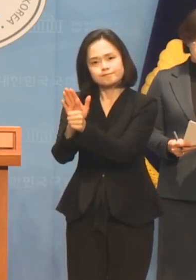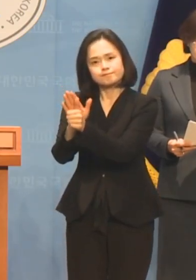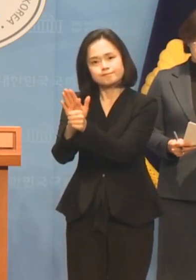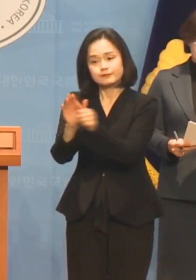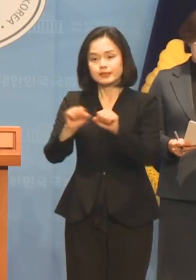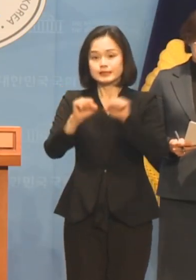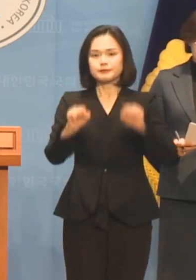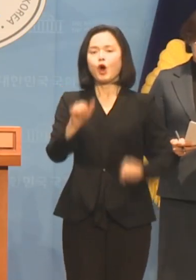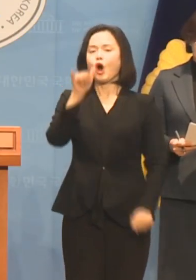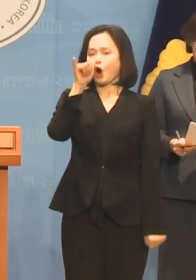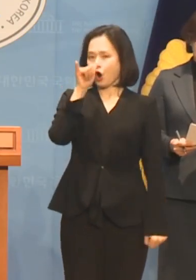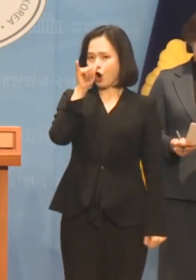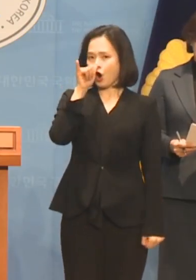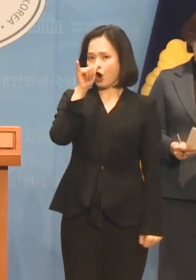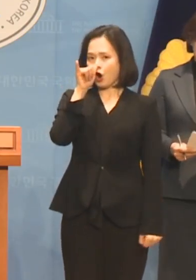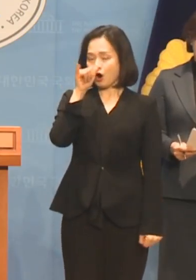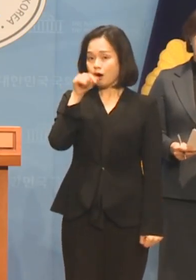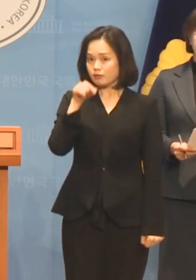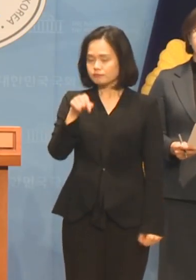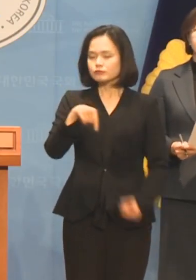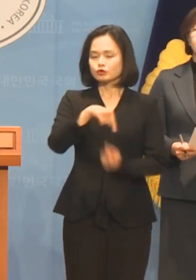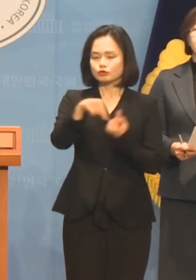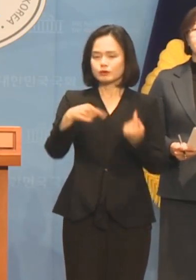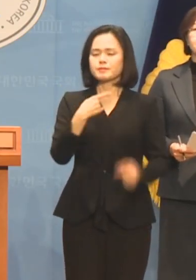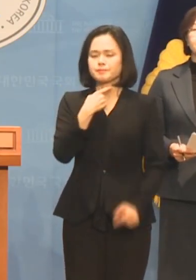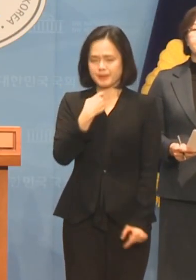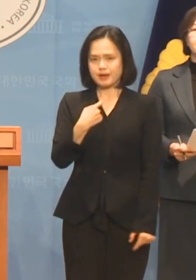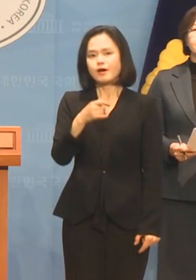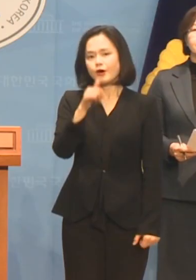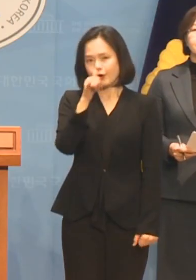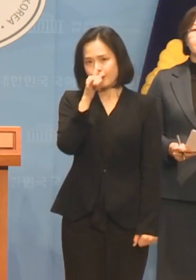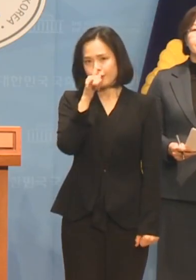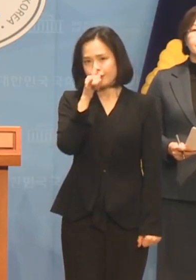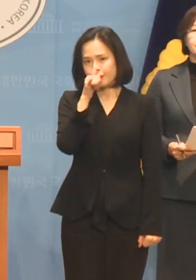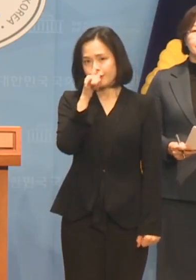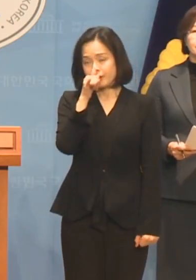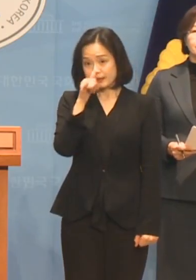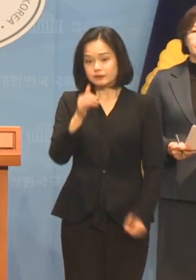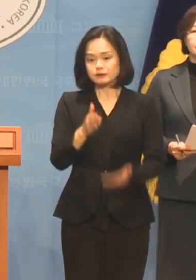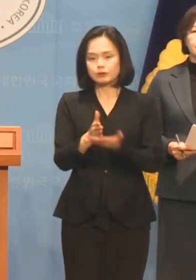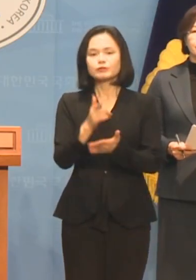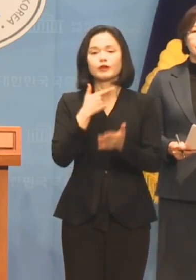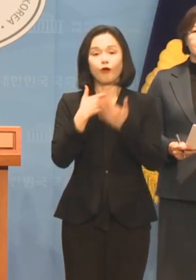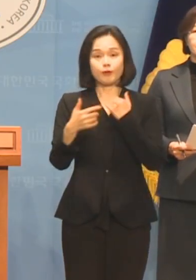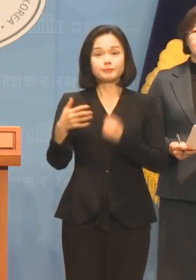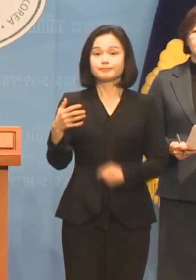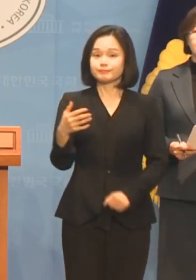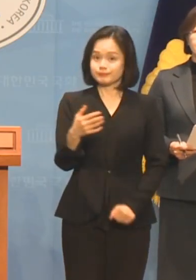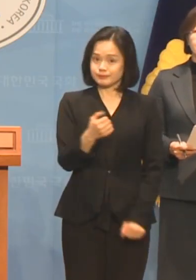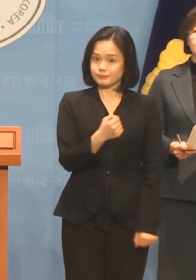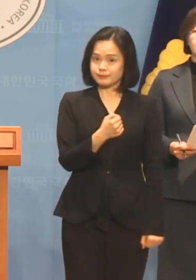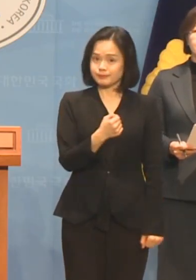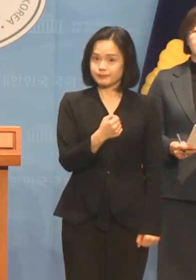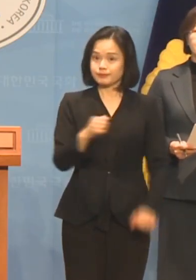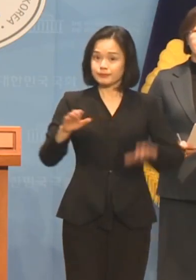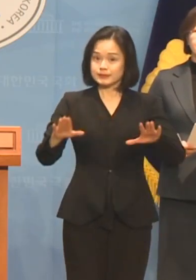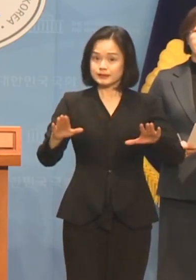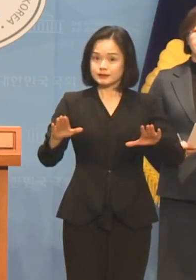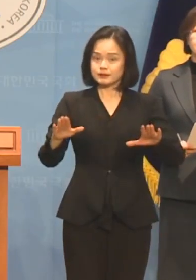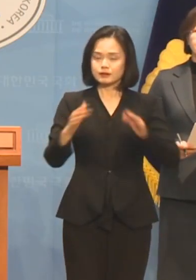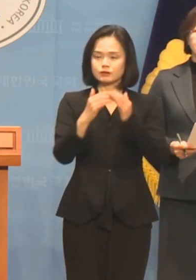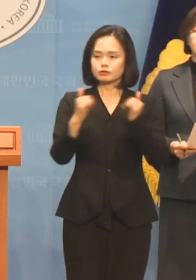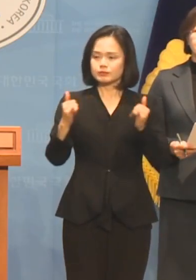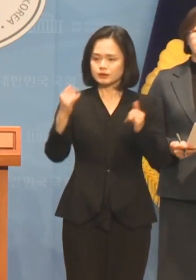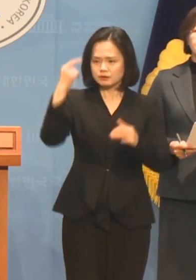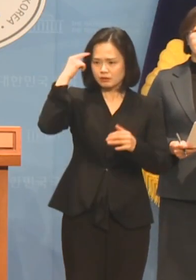시스템을 구축하고 실행한 경험이 있습니다. 이러한 전문적인 경험을 기반으로 할 때 현재 국민 정신건강에